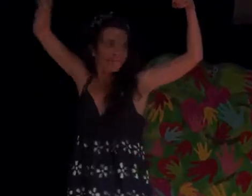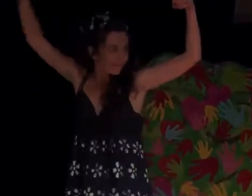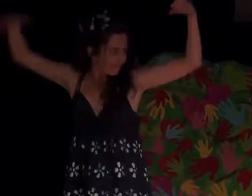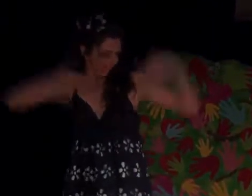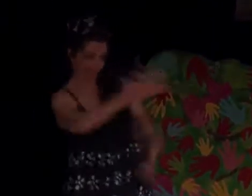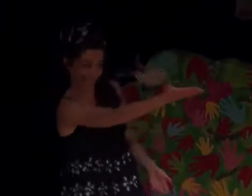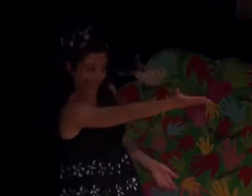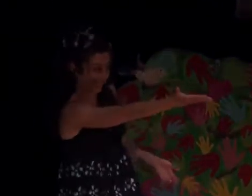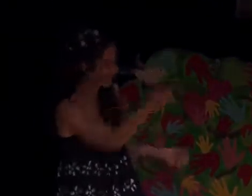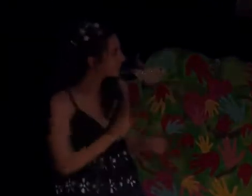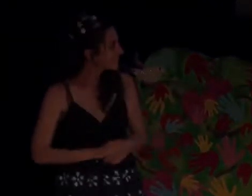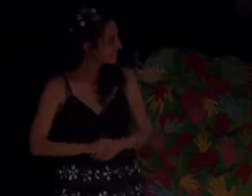les pièces de la maison.